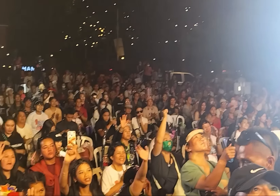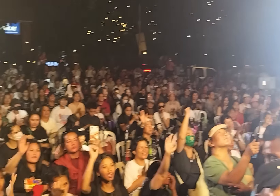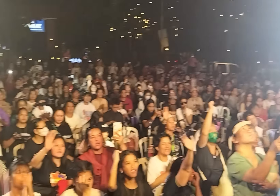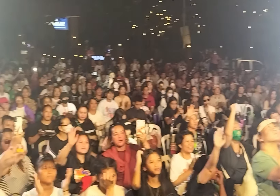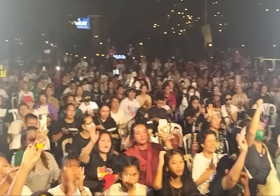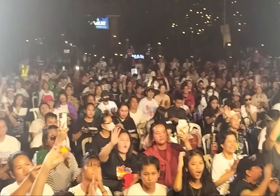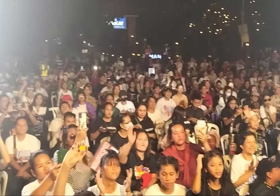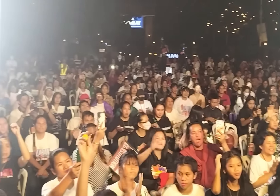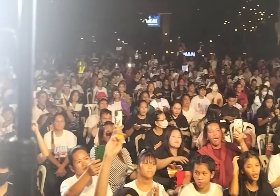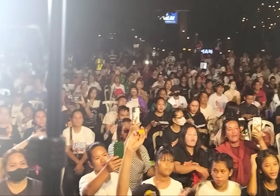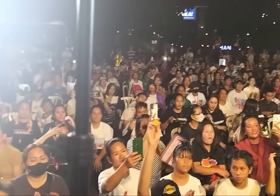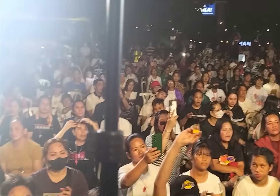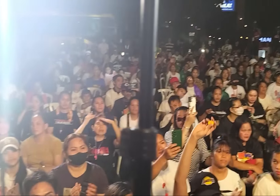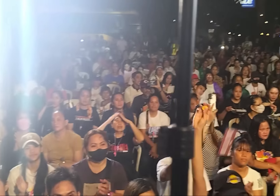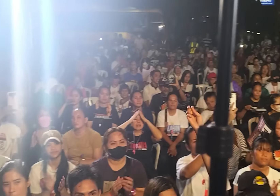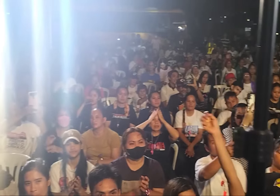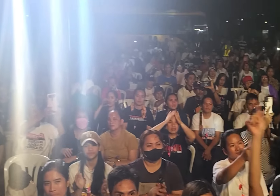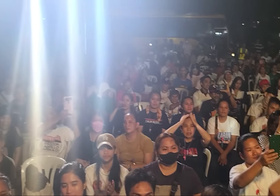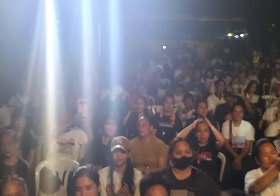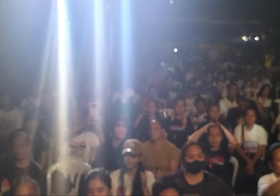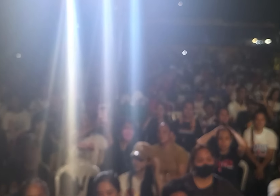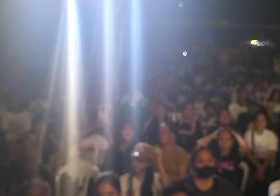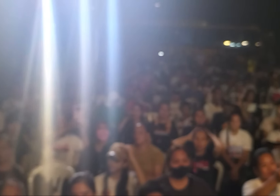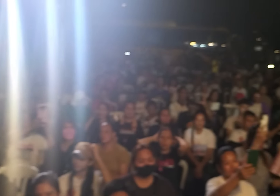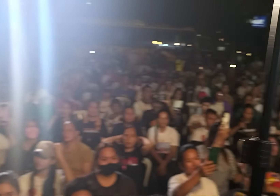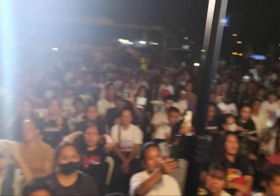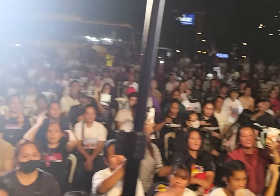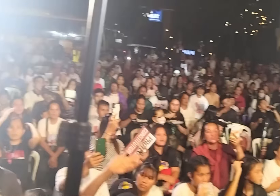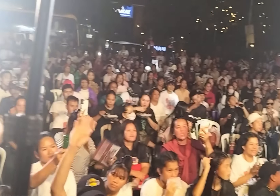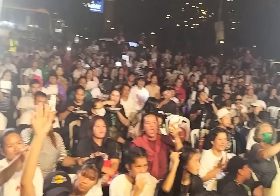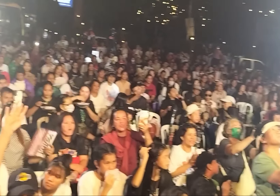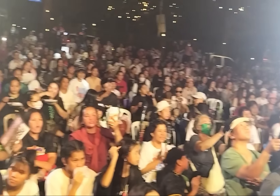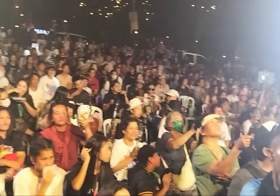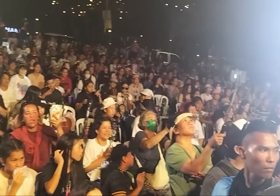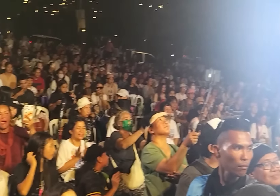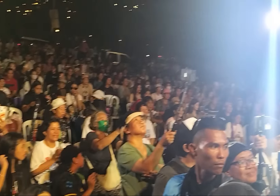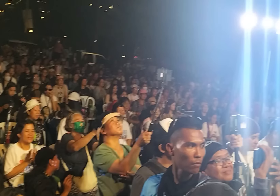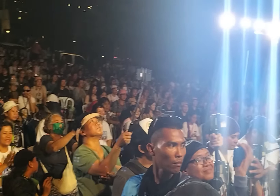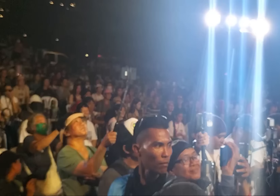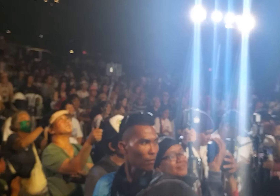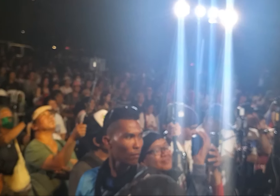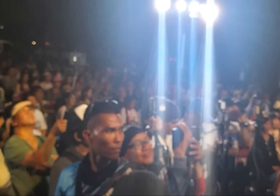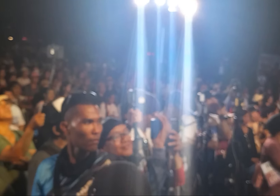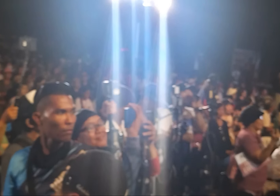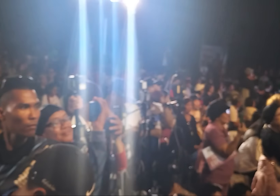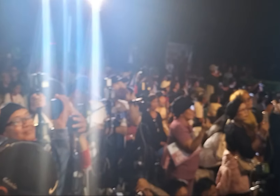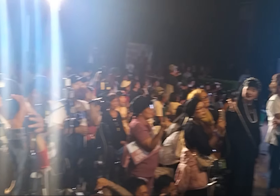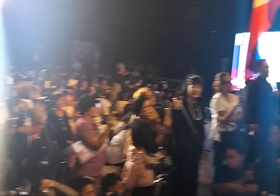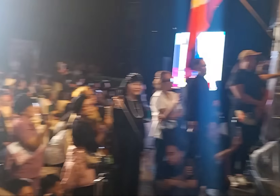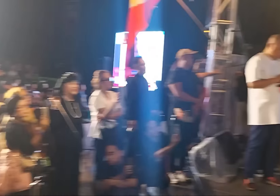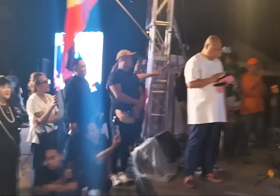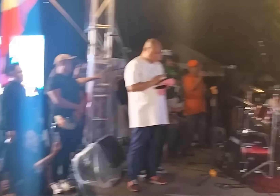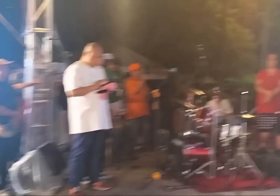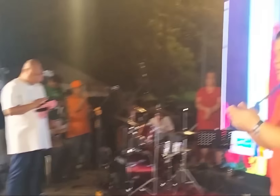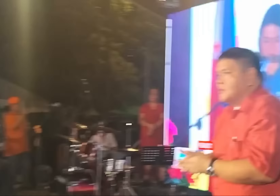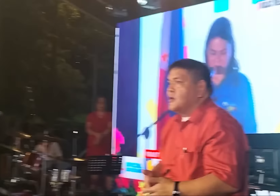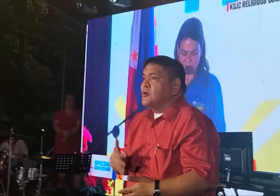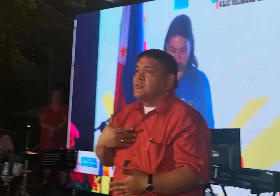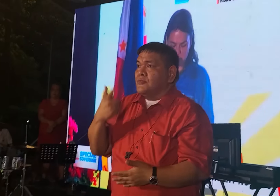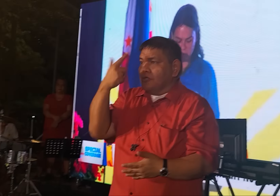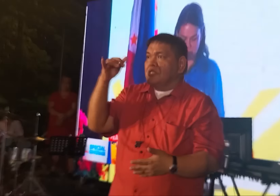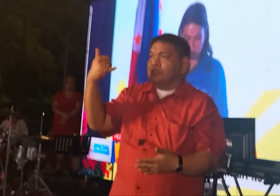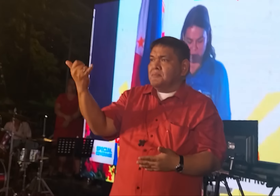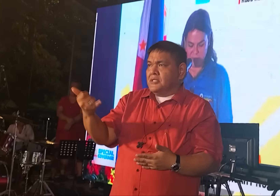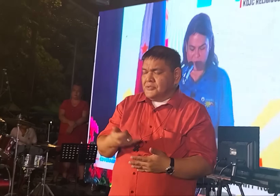na dumalo sa inyong 39th anniversary. Maraming salamat po sa inyong imbitasyon. Ayan na si